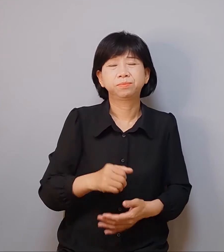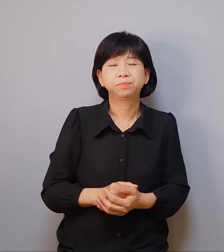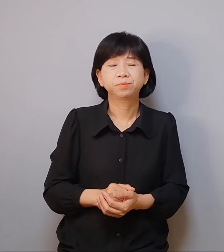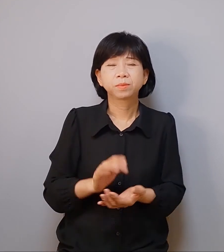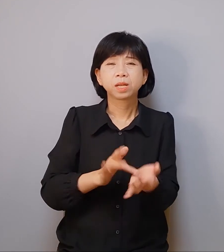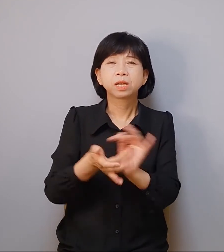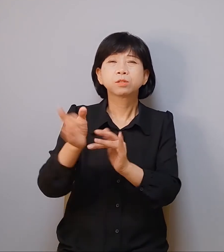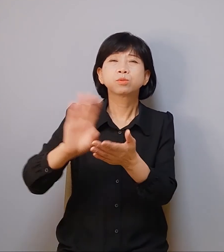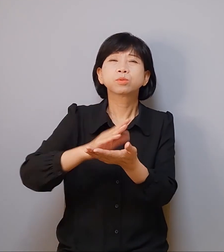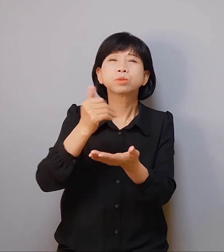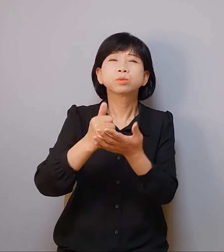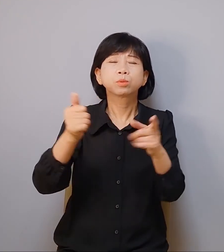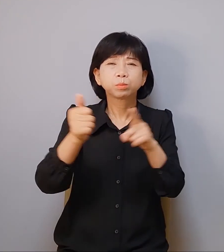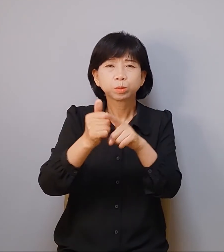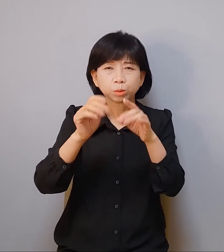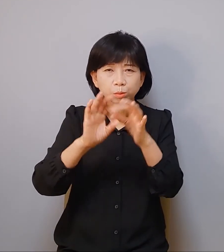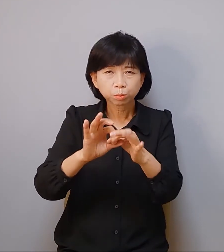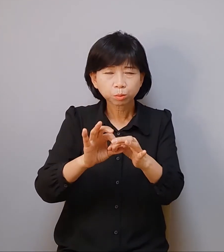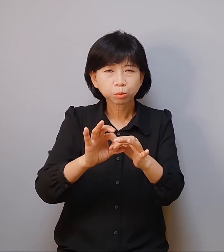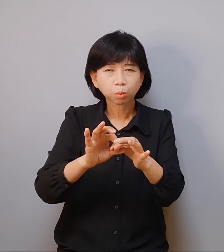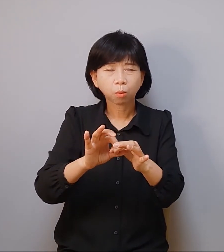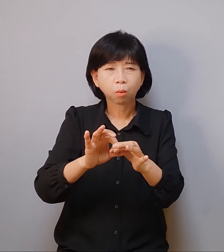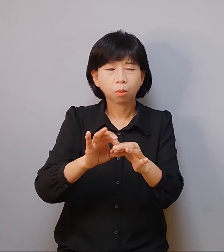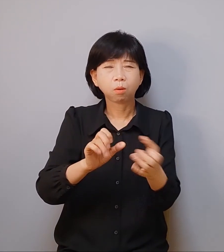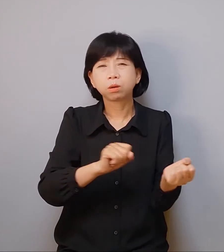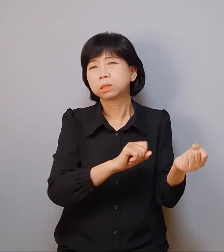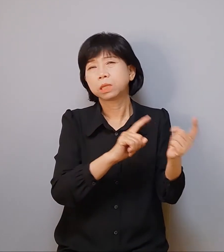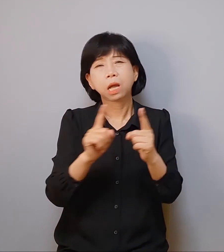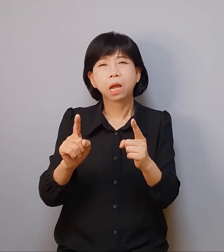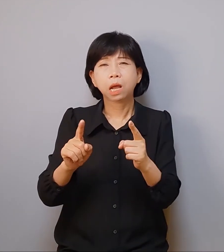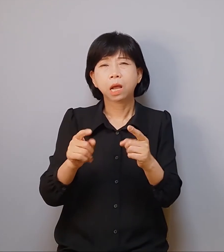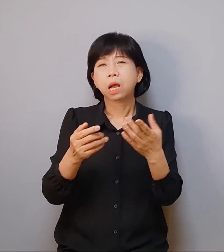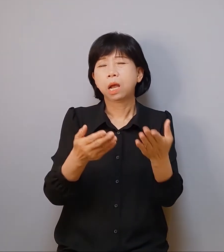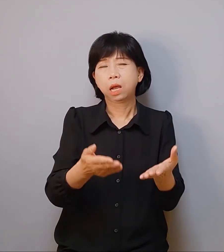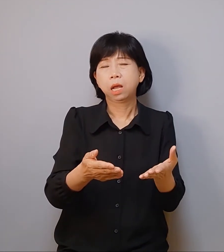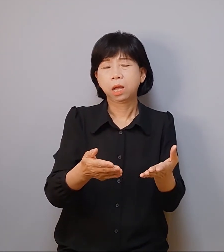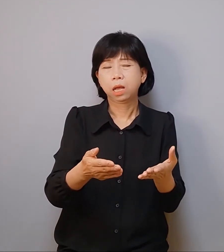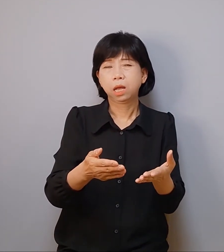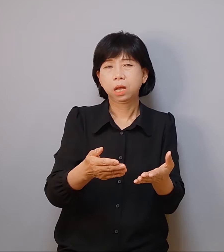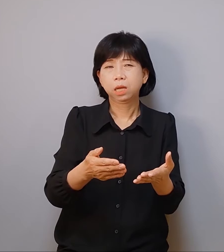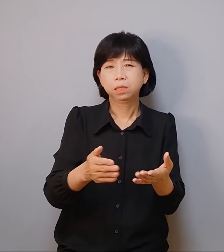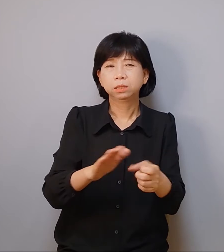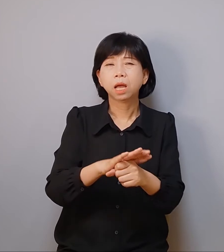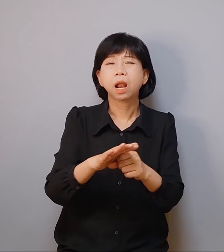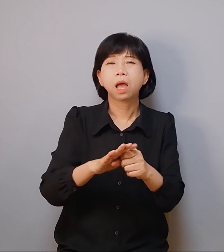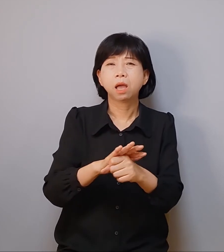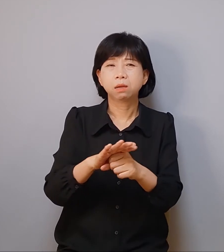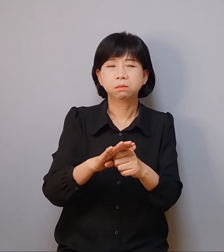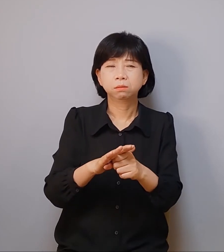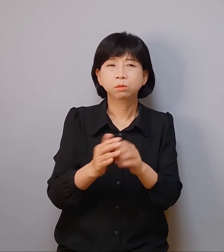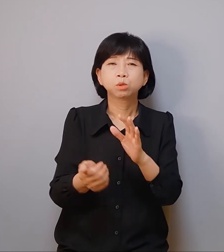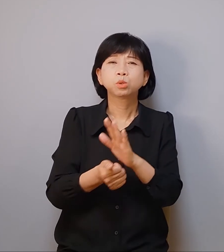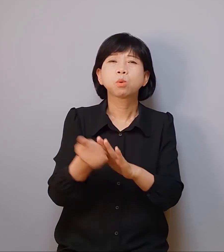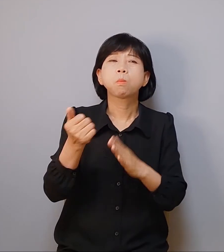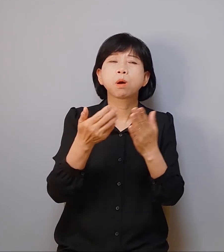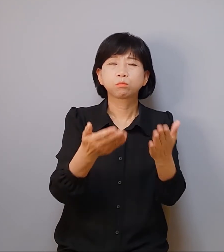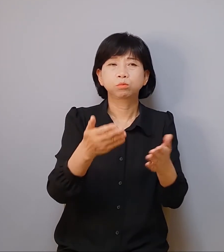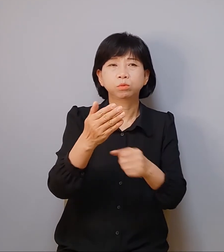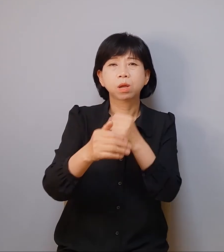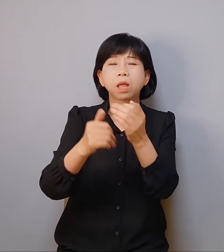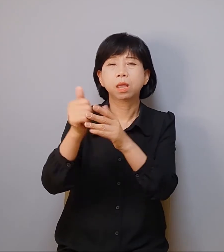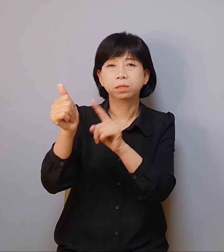이게 하나님의 사랑인 줄 믿습니다. 하나님은 우리에게 소망을 주시는 거예요. 오늘도 말씀하죠. 4절에서